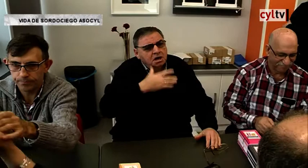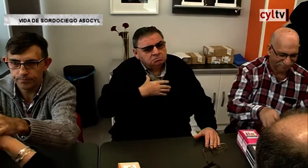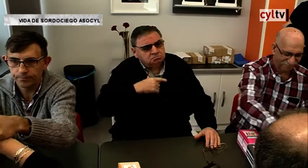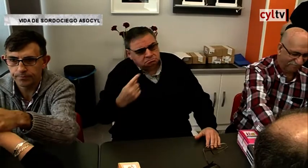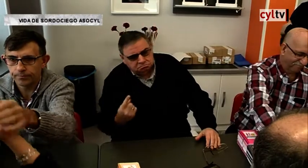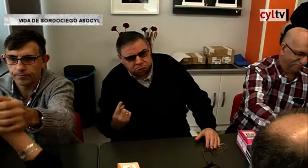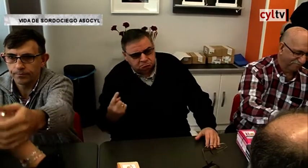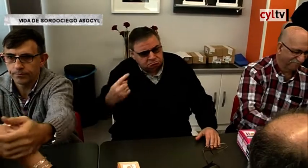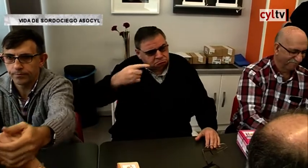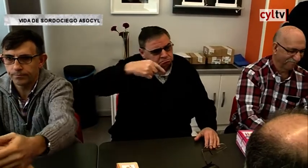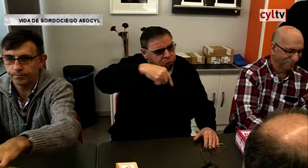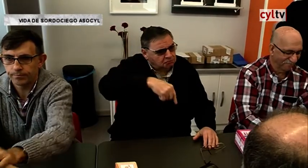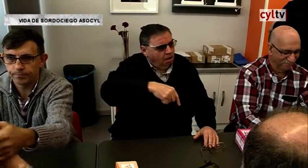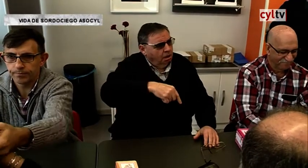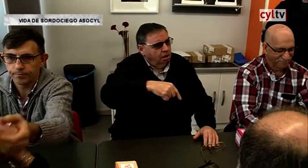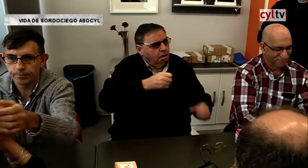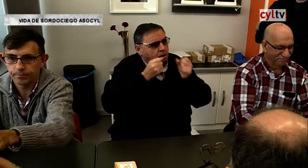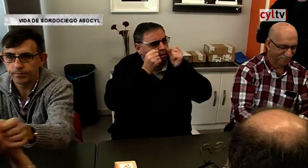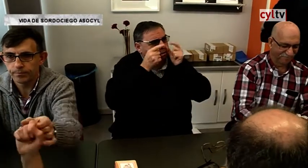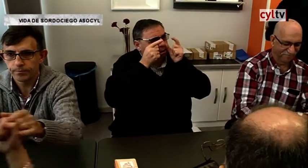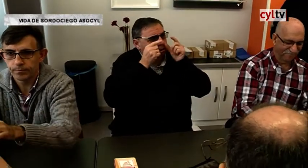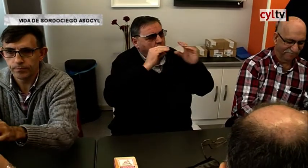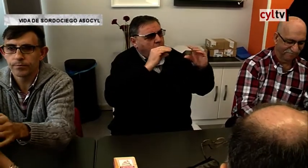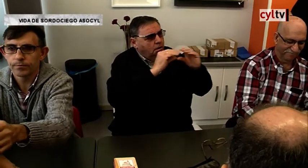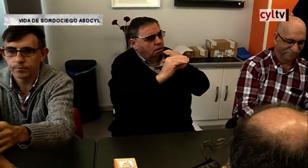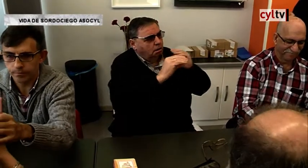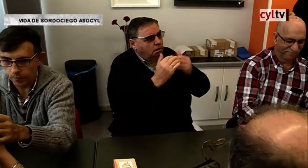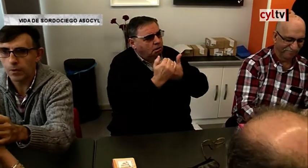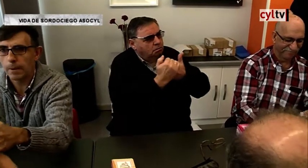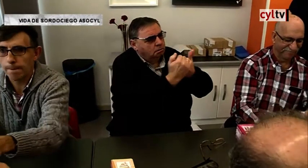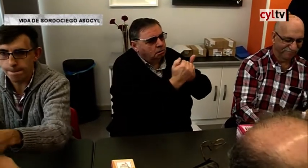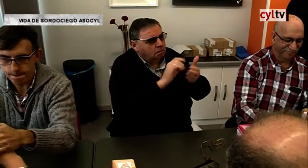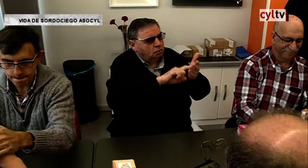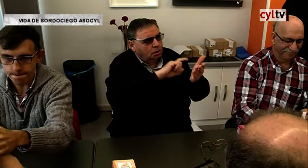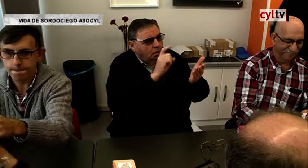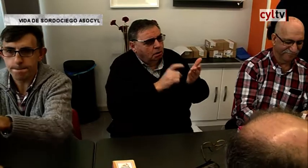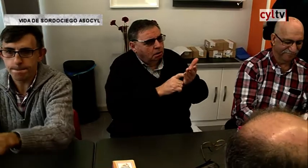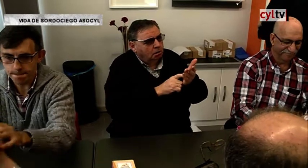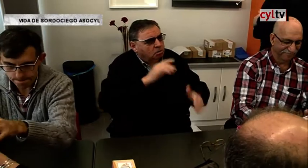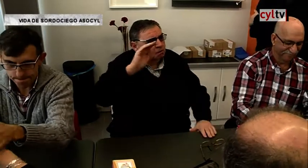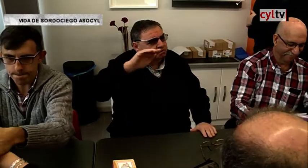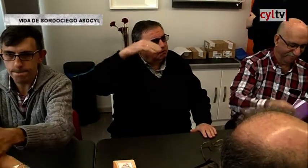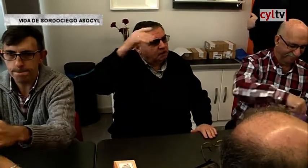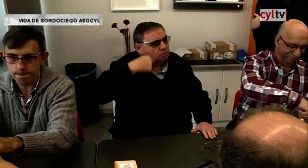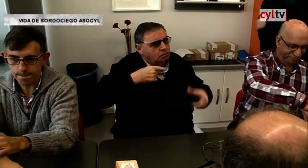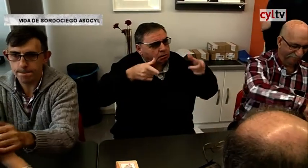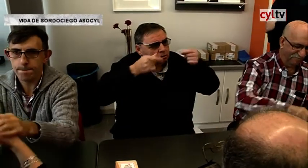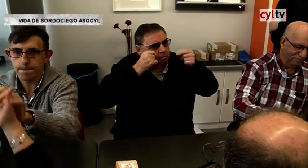hablar de ASOCIL, me hablaron de una asociación de sordociegos, pero hasta que no vine aquí no me di cuenta de realmente cómo se trabajaba con las